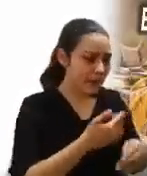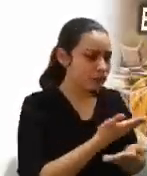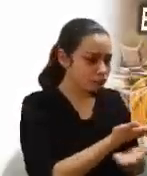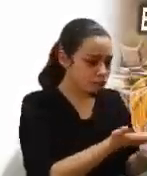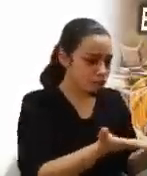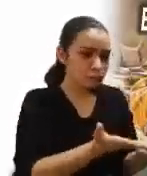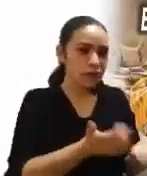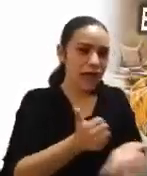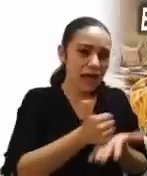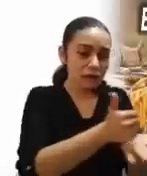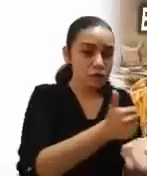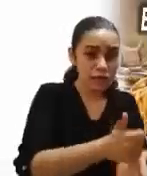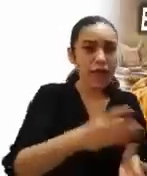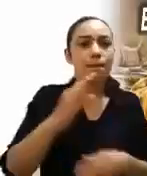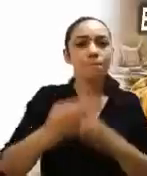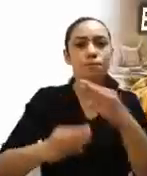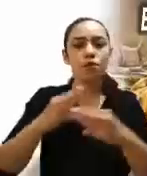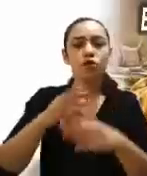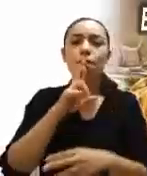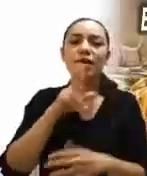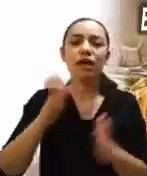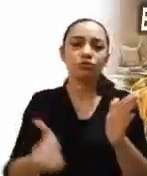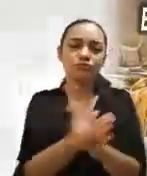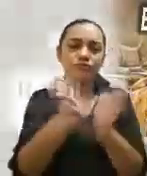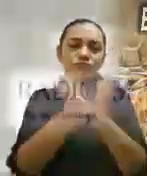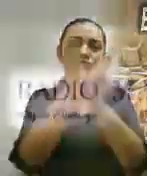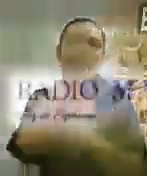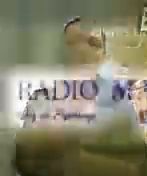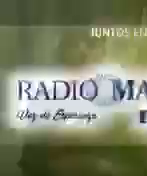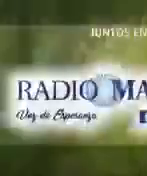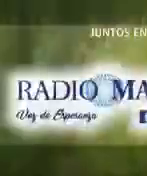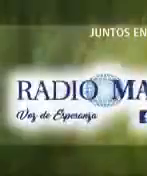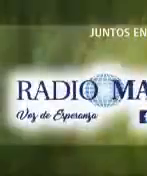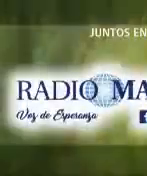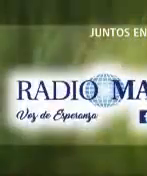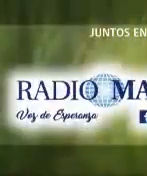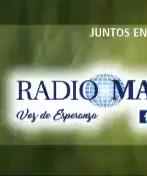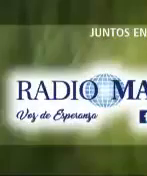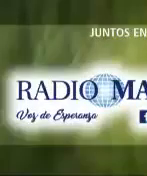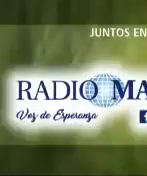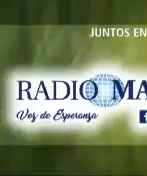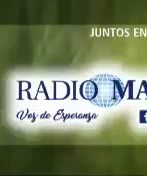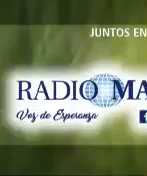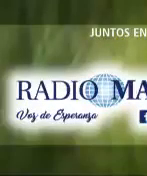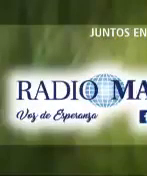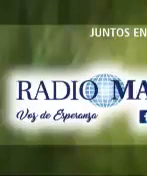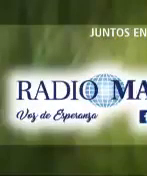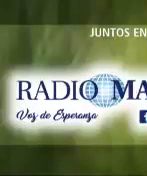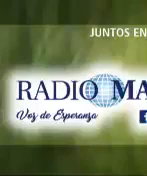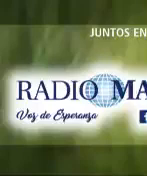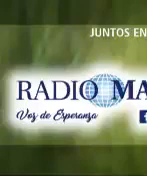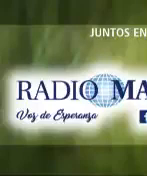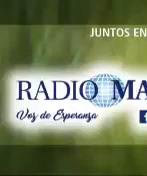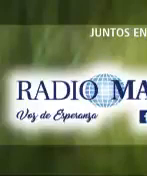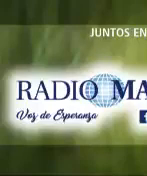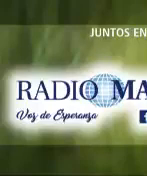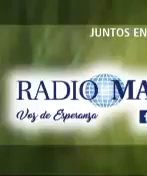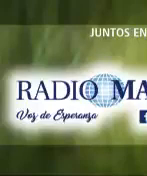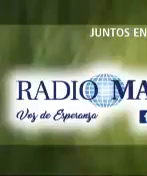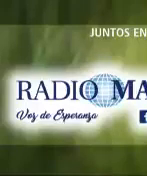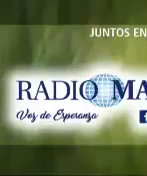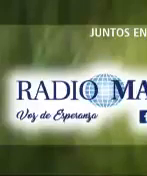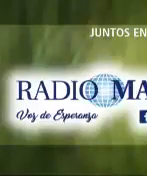mundo mejor. Amén. El Señor te bendiga en nombre del Padre, del Hijo y del Espíritu Santo.